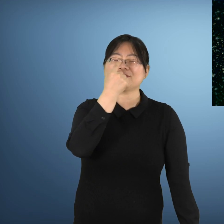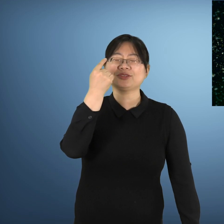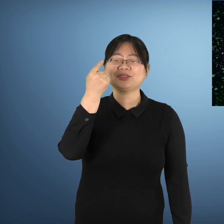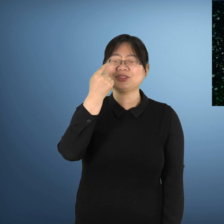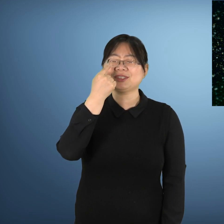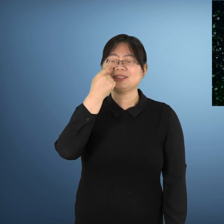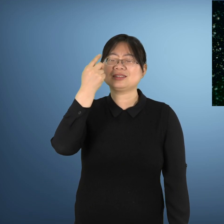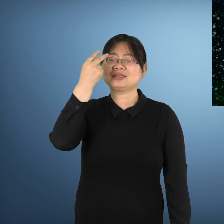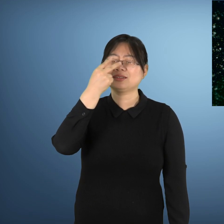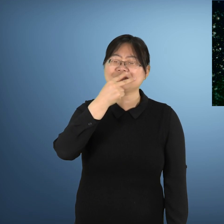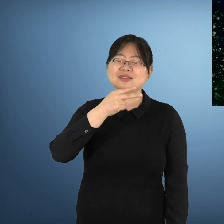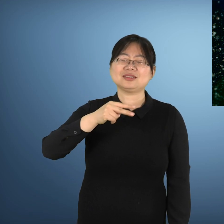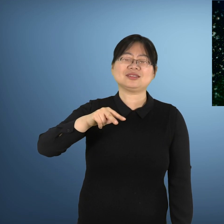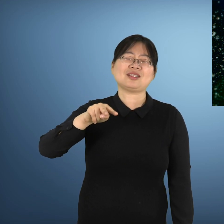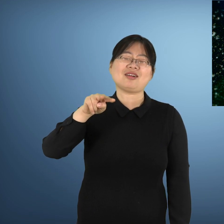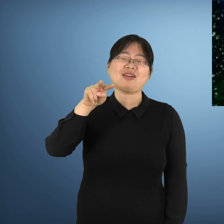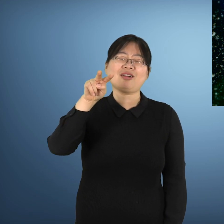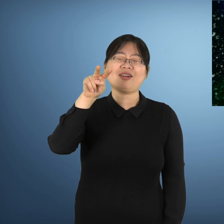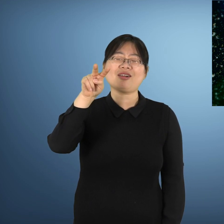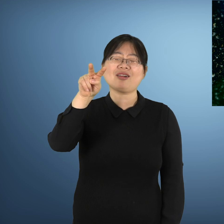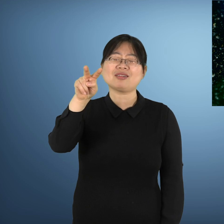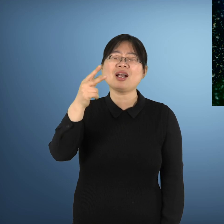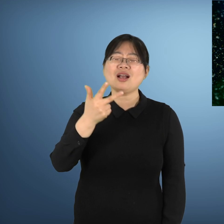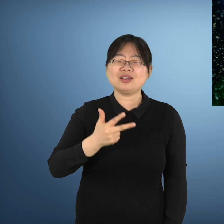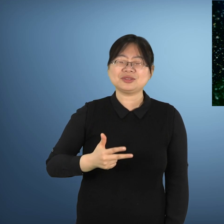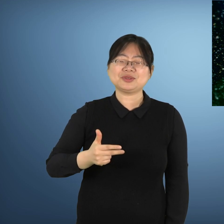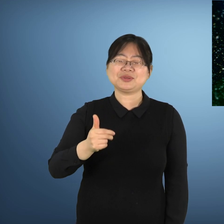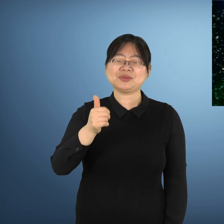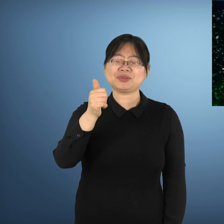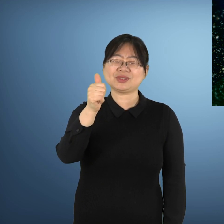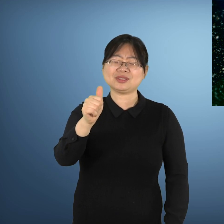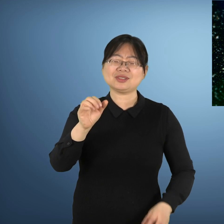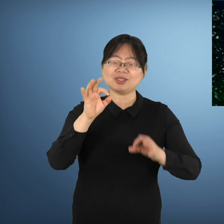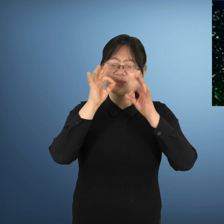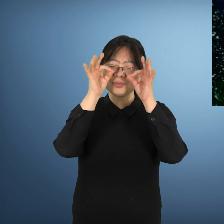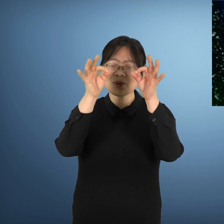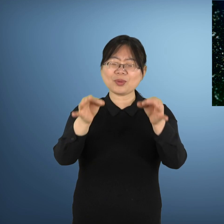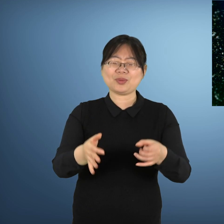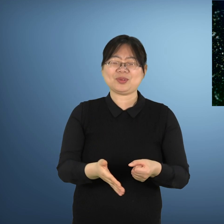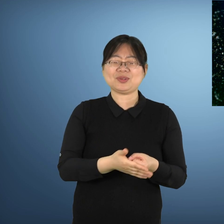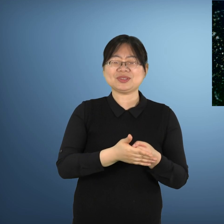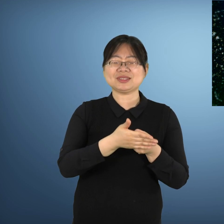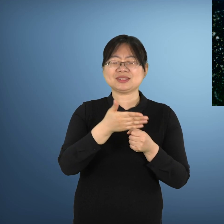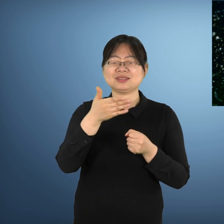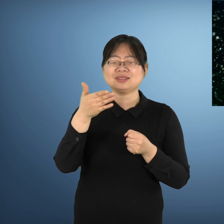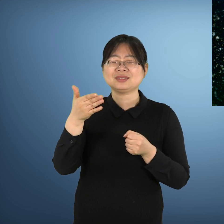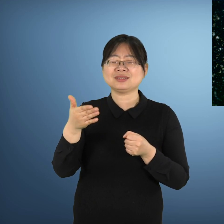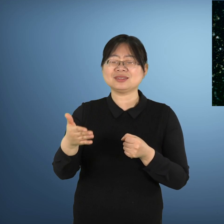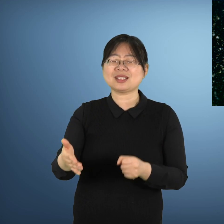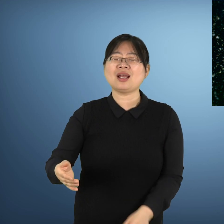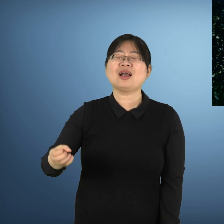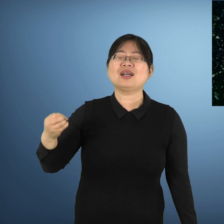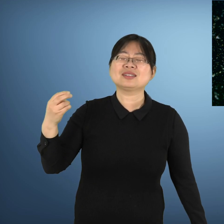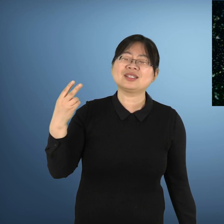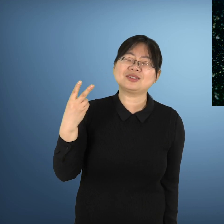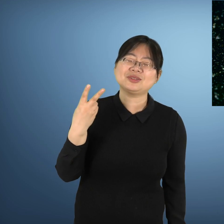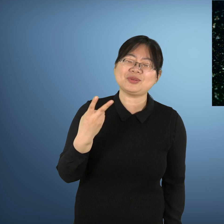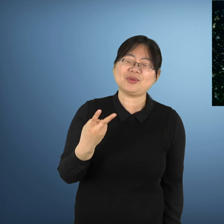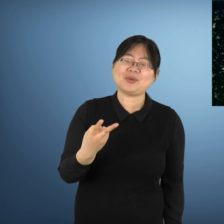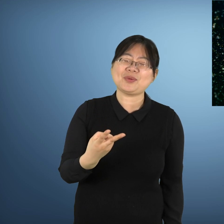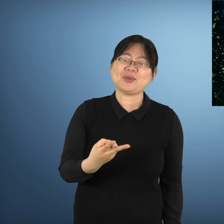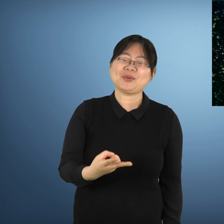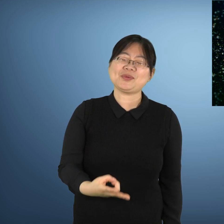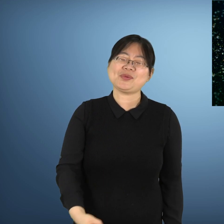믿음의 눈 들어 주를 보니